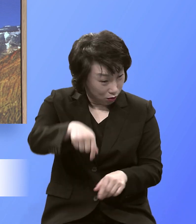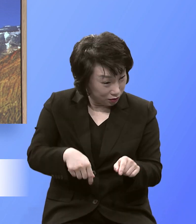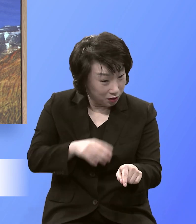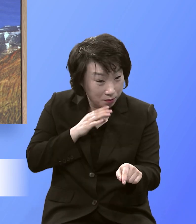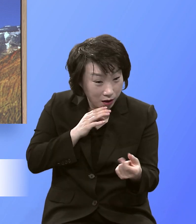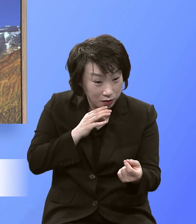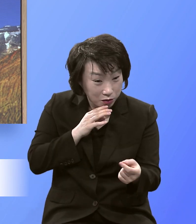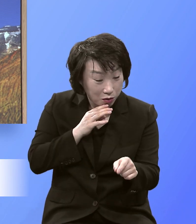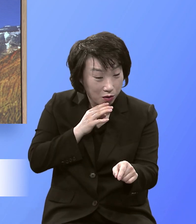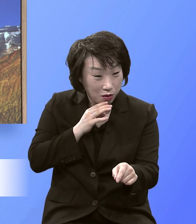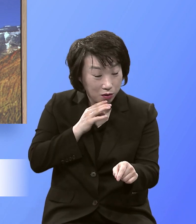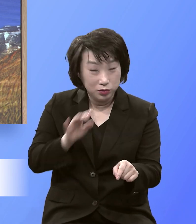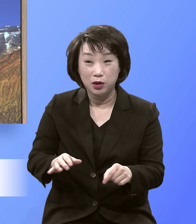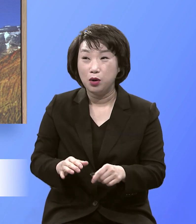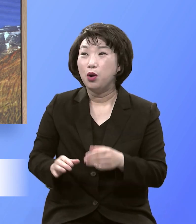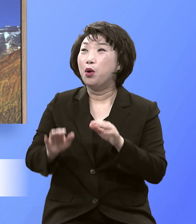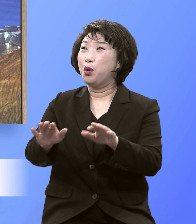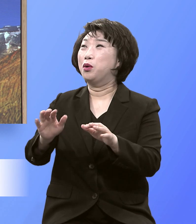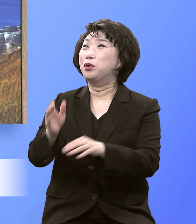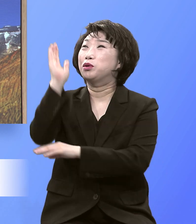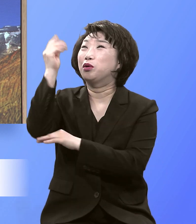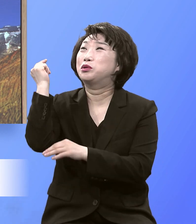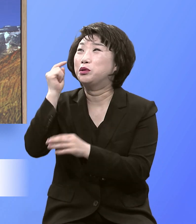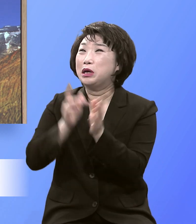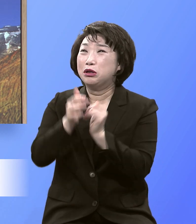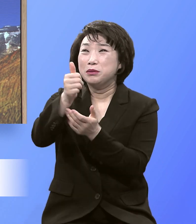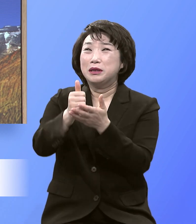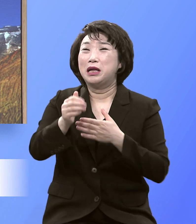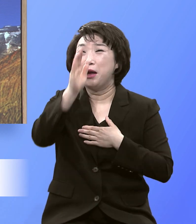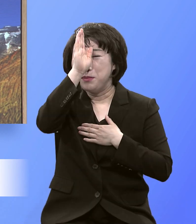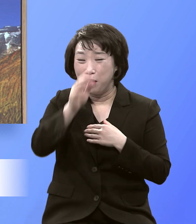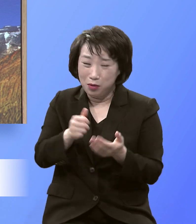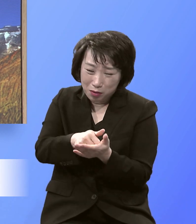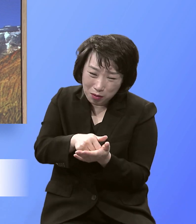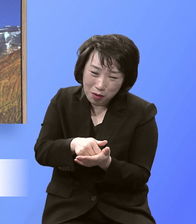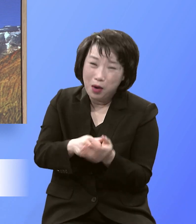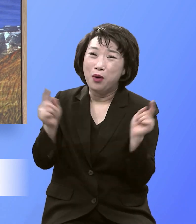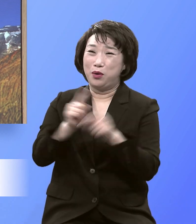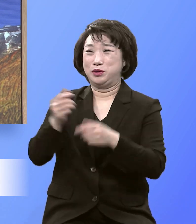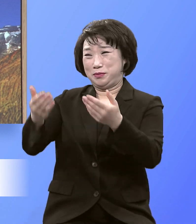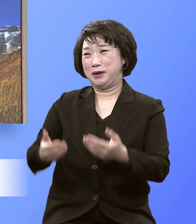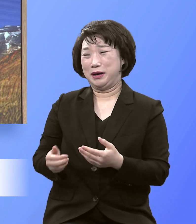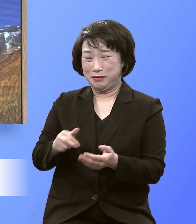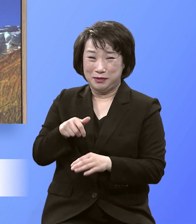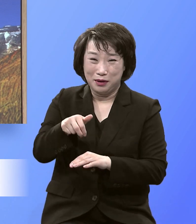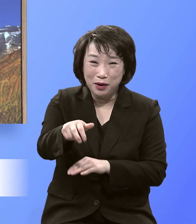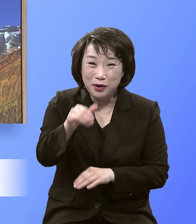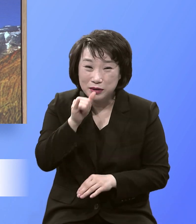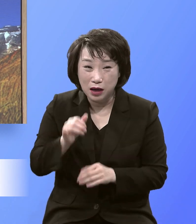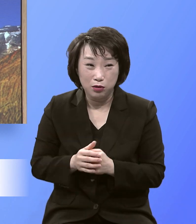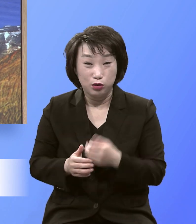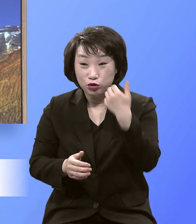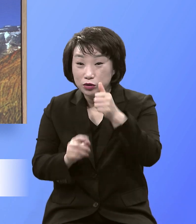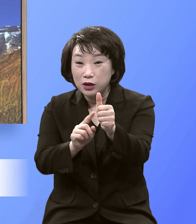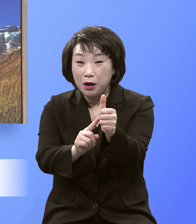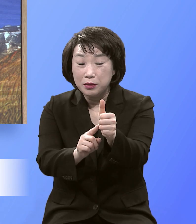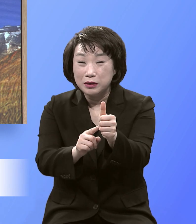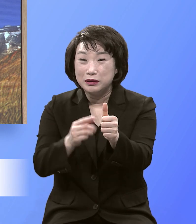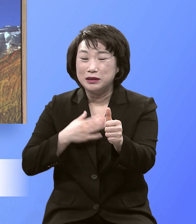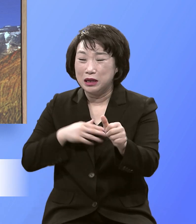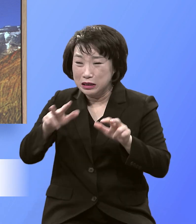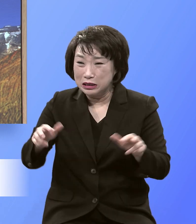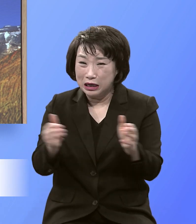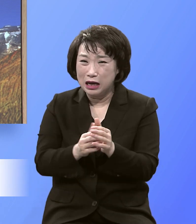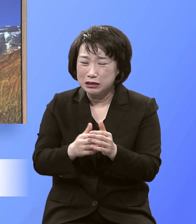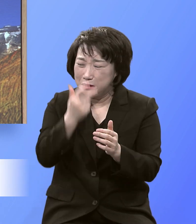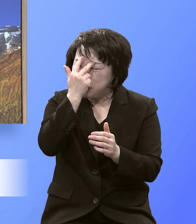하나님이 날 예수님이 고쳐줬다는 거예요. 어떤 다음날 한 번도 난 눈 뜨고 본 사실이